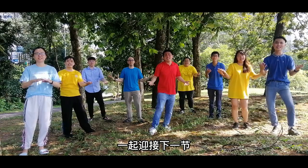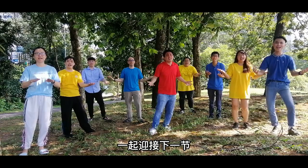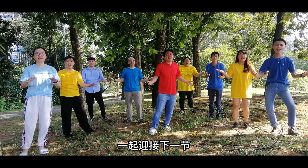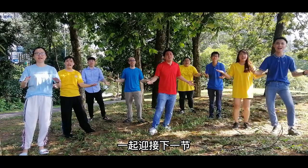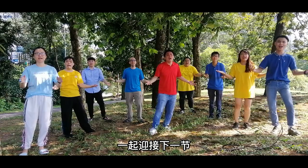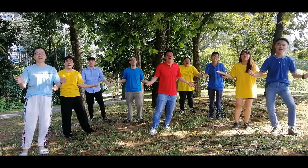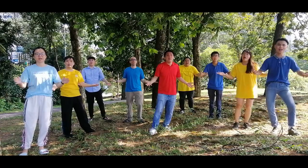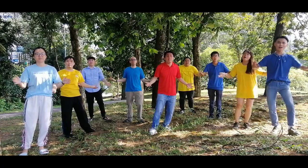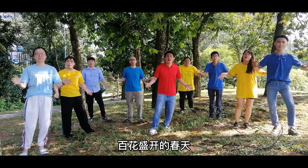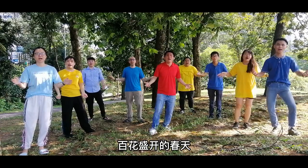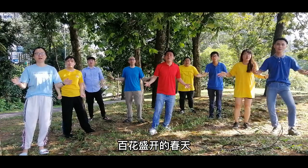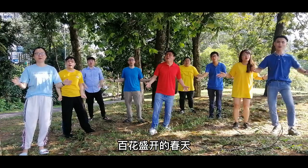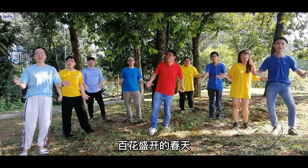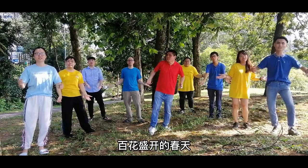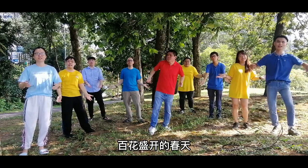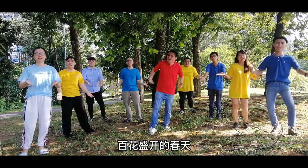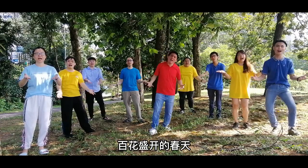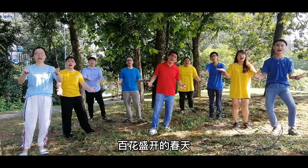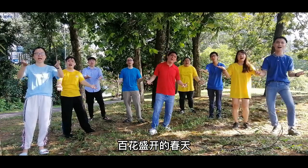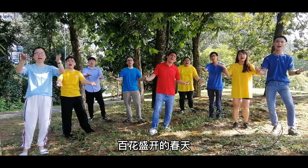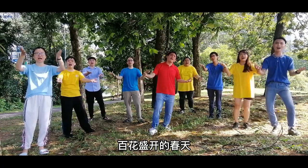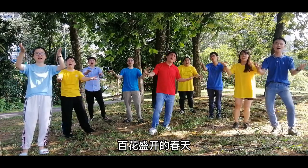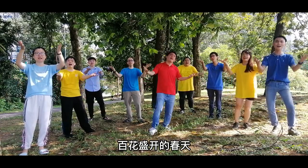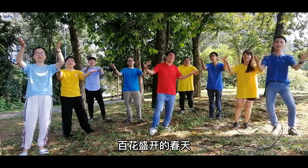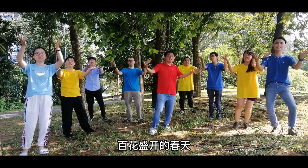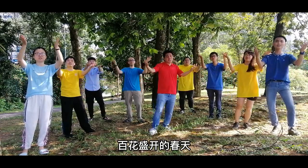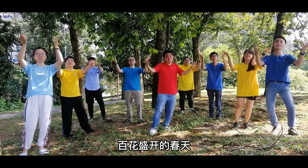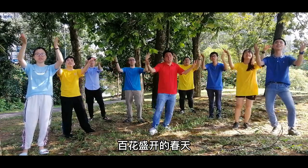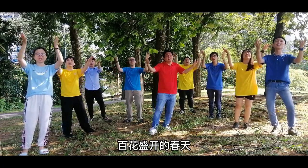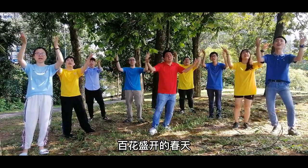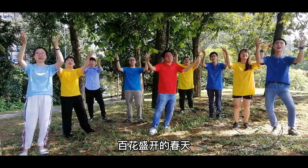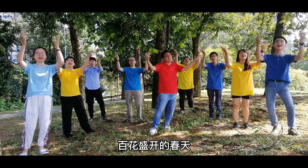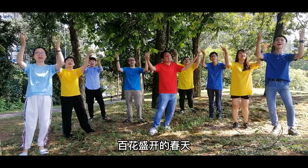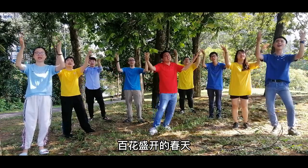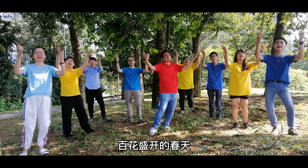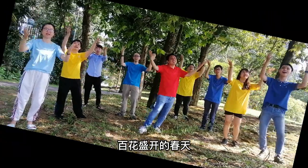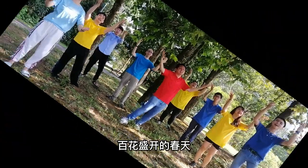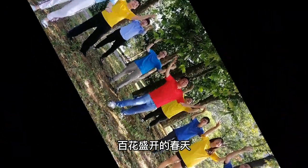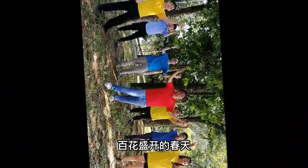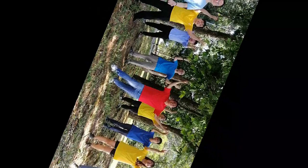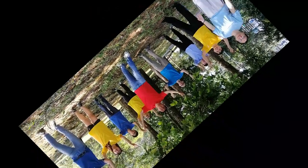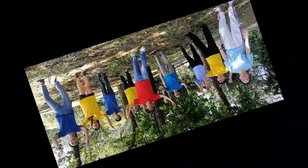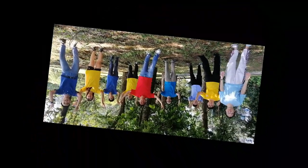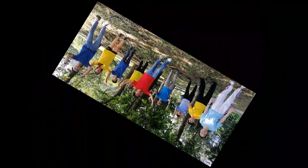届百花盛开的春天。